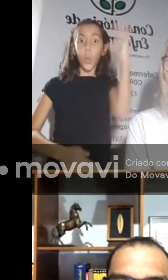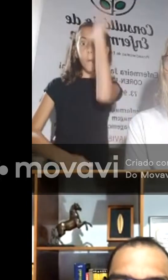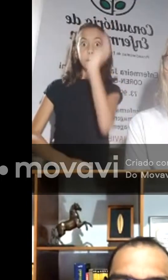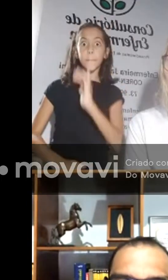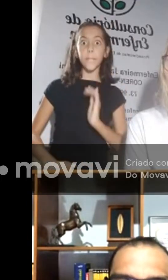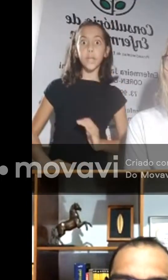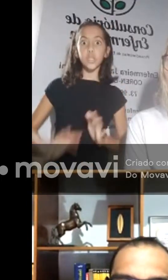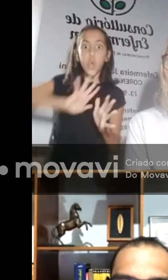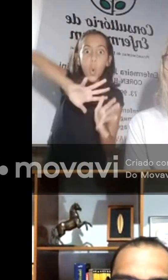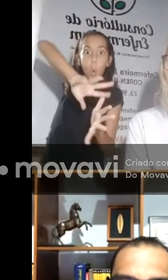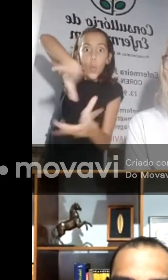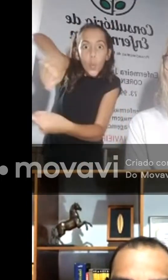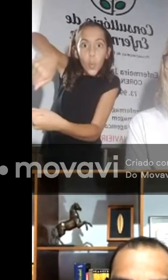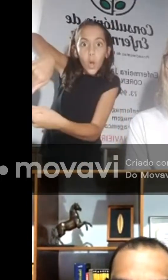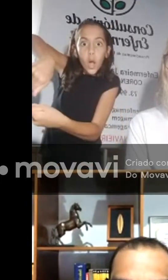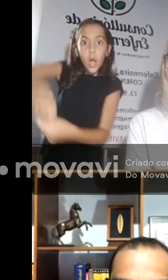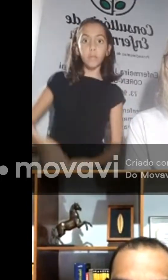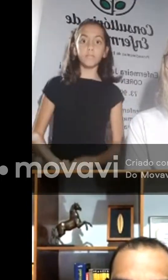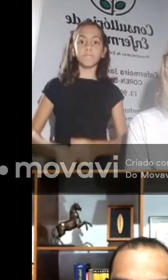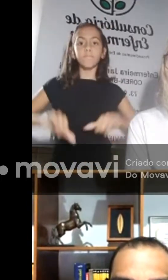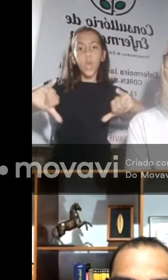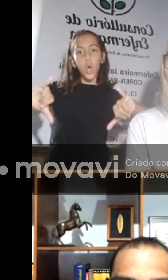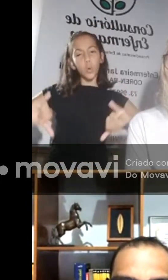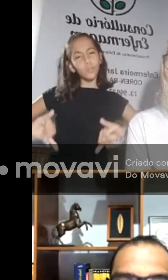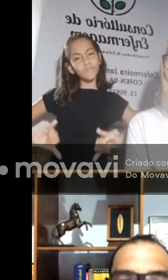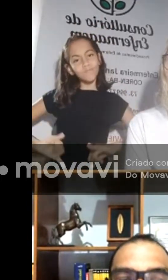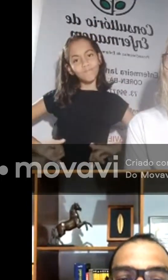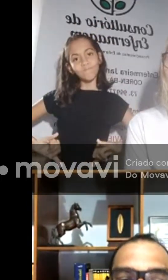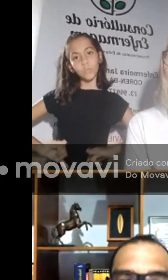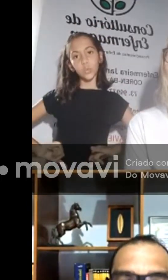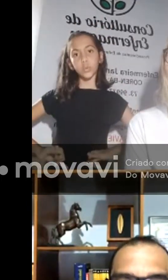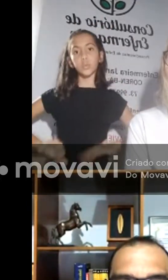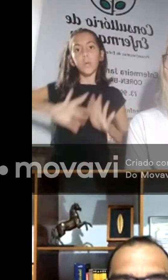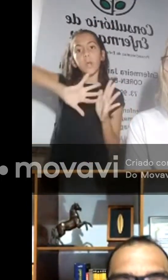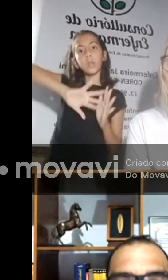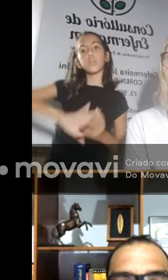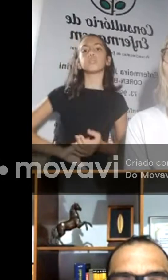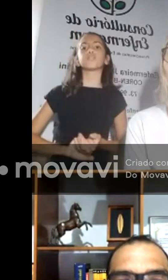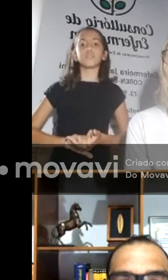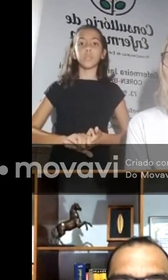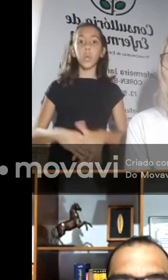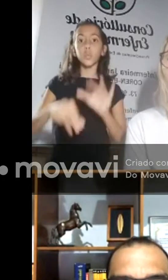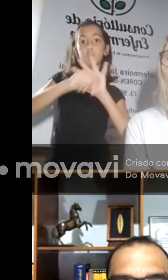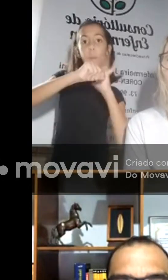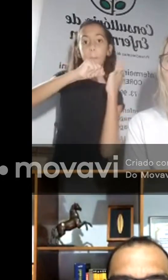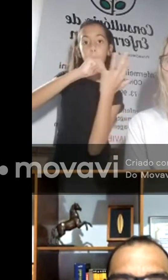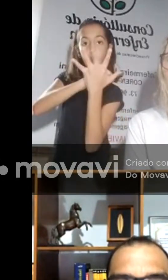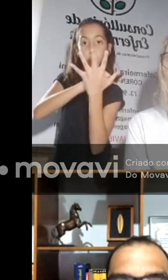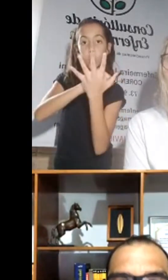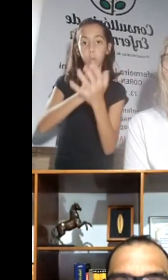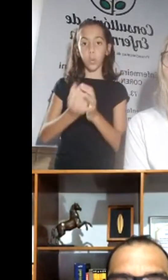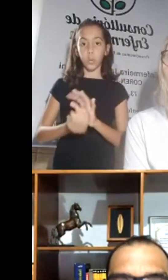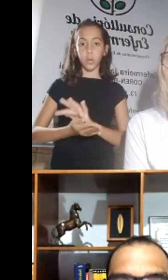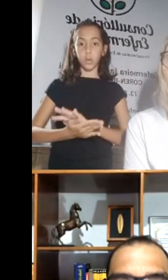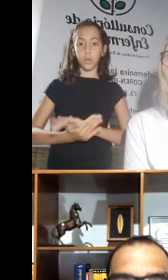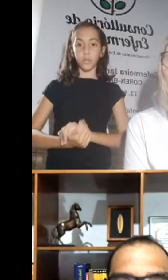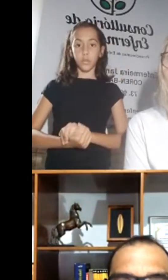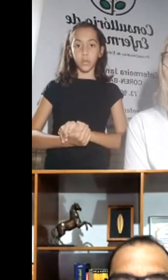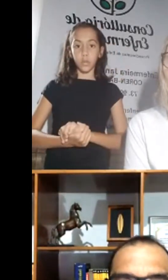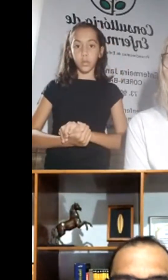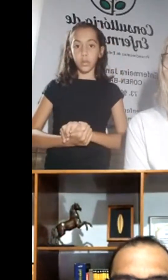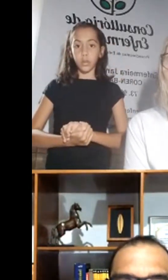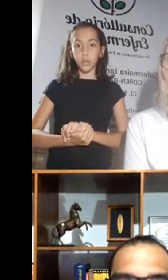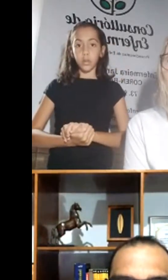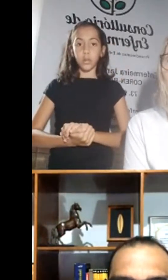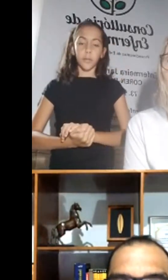que está se prontificando com a vida, né? Para tratar das outras, né? A gente está